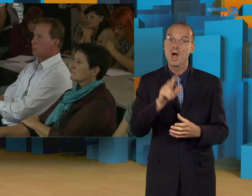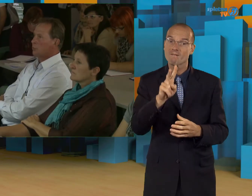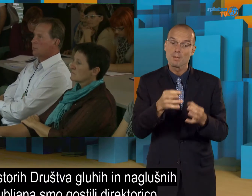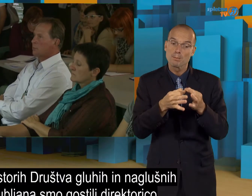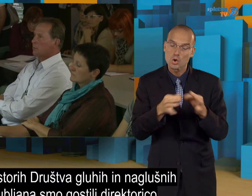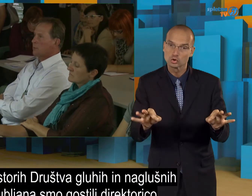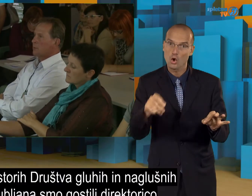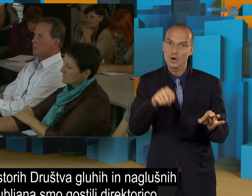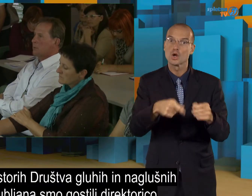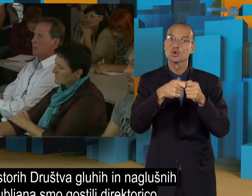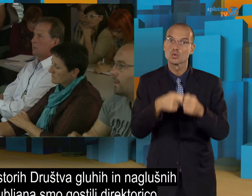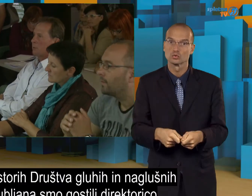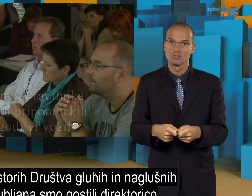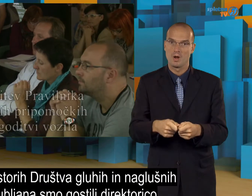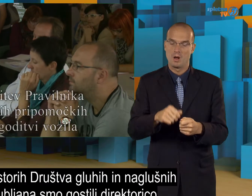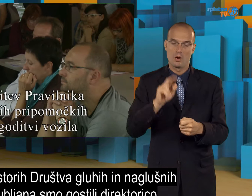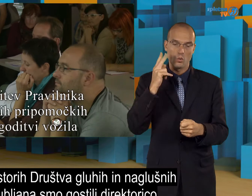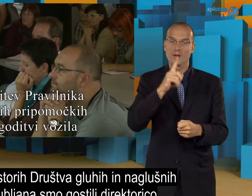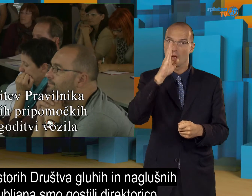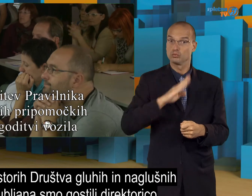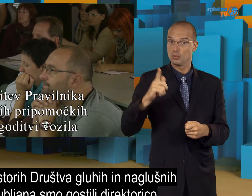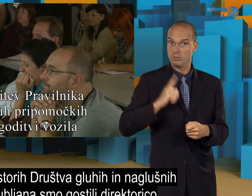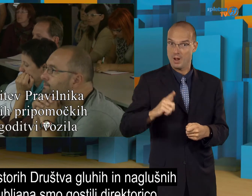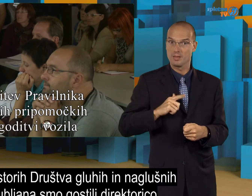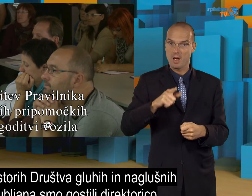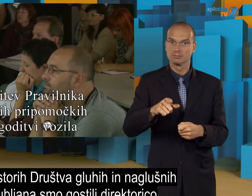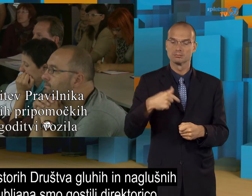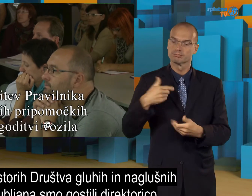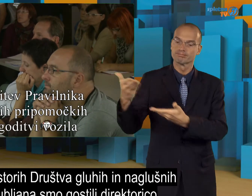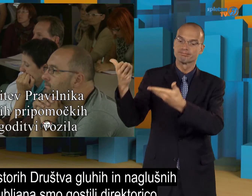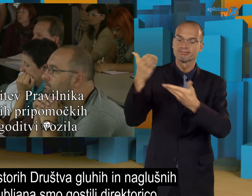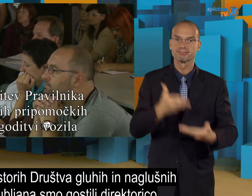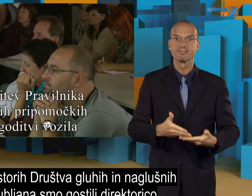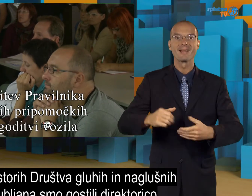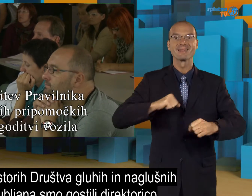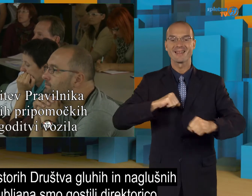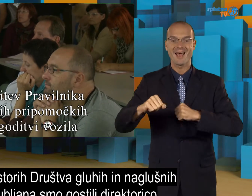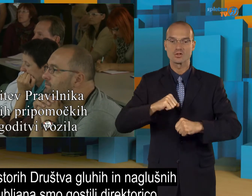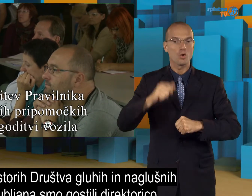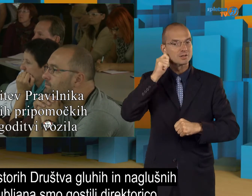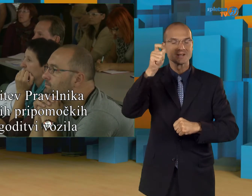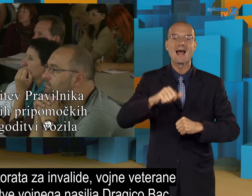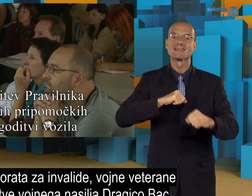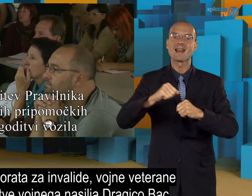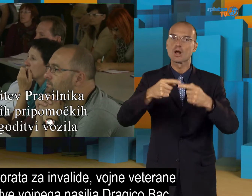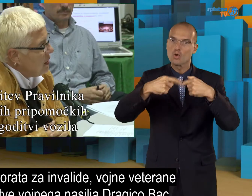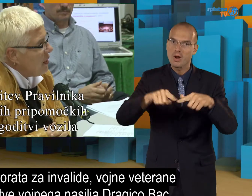V prostorih Društva gluhih in naglušnih Ljubljana smo gostili direktorico Direktorata za invalide, vojne veterane in